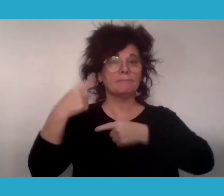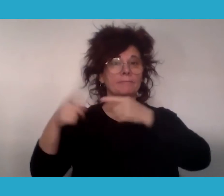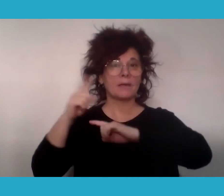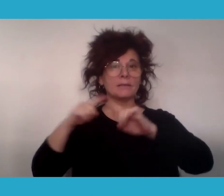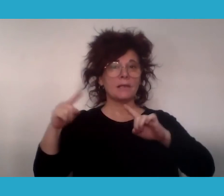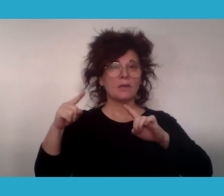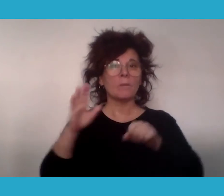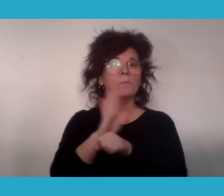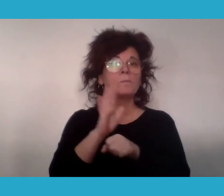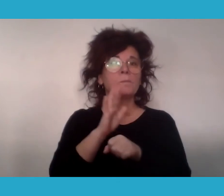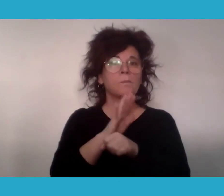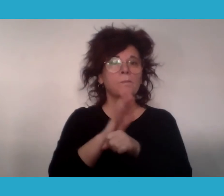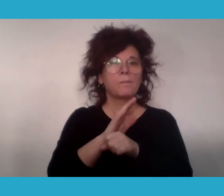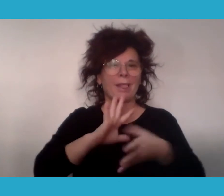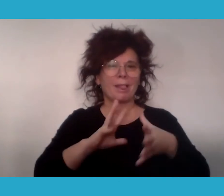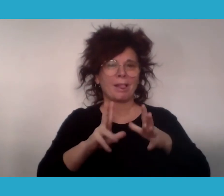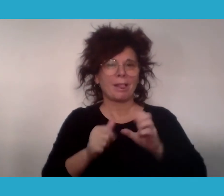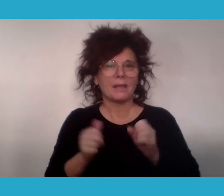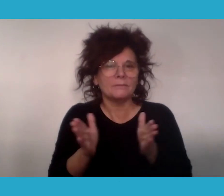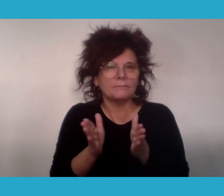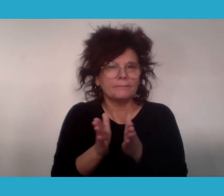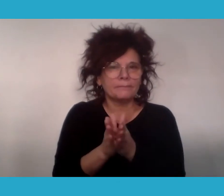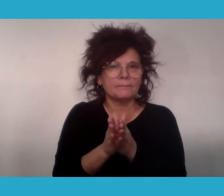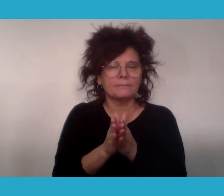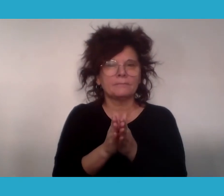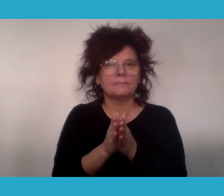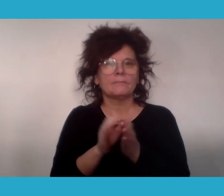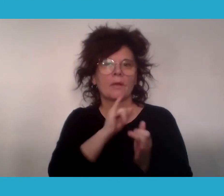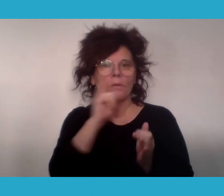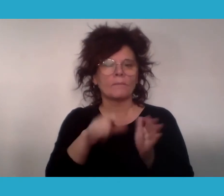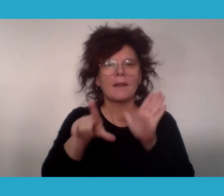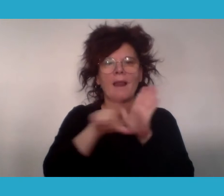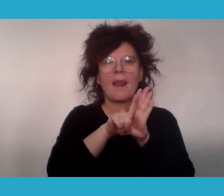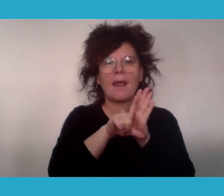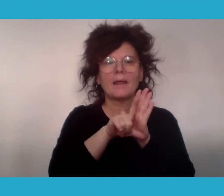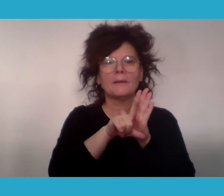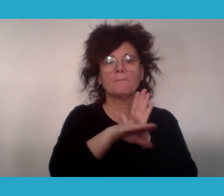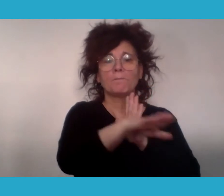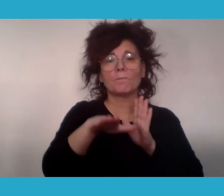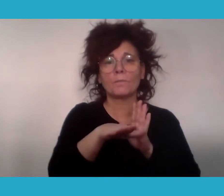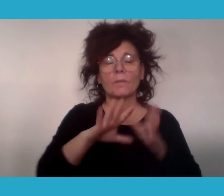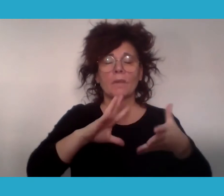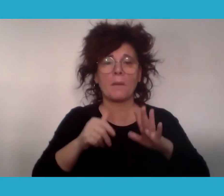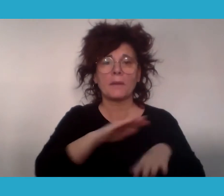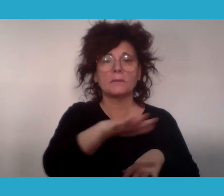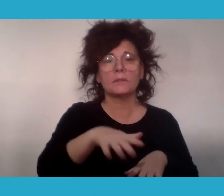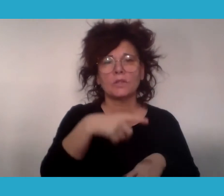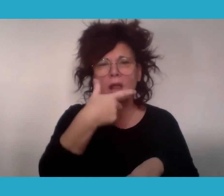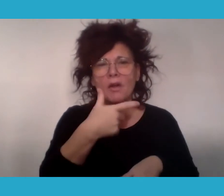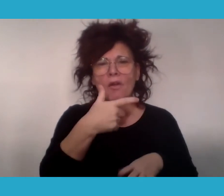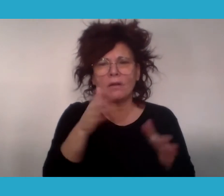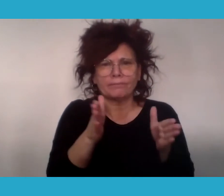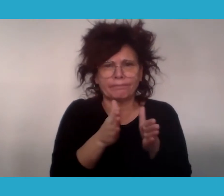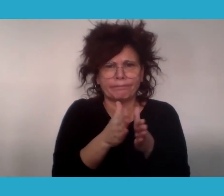el daño será cada vez menor. Cita la ley de ambiente y la clasificación de zonas rojas, amarillas y verdes. Explica que la cantidad de zona roja no